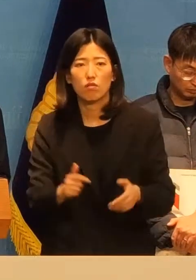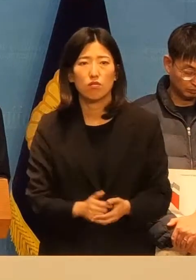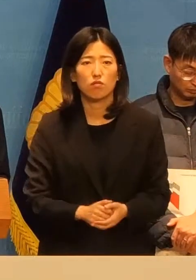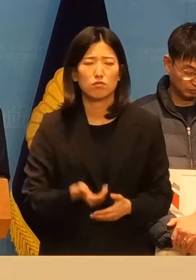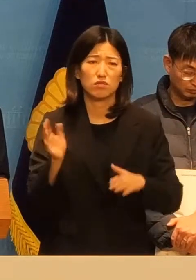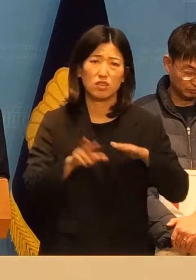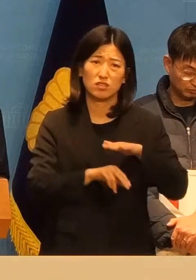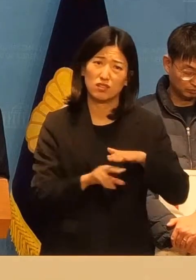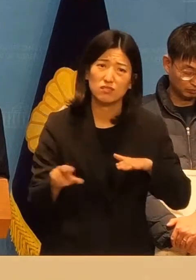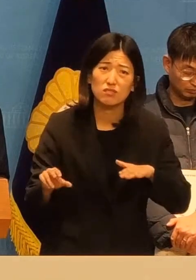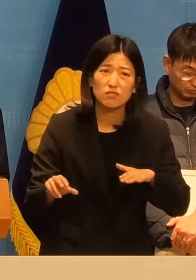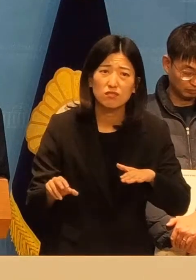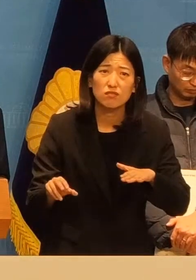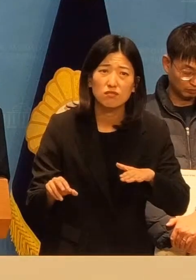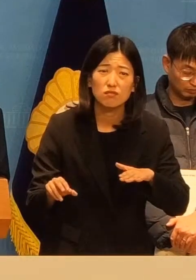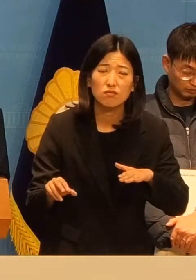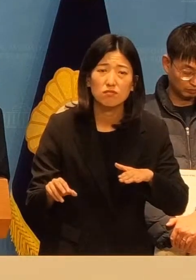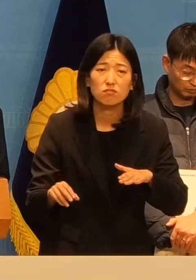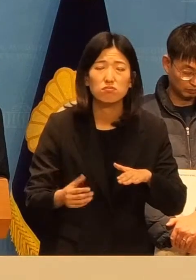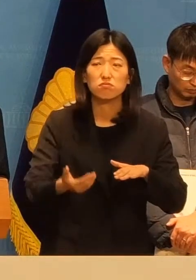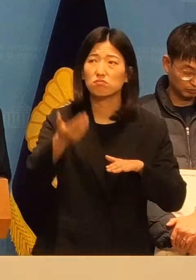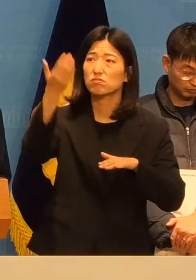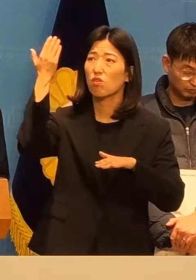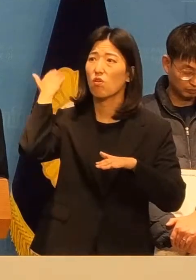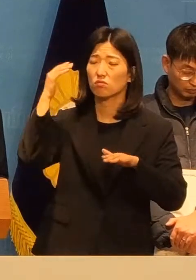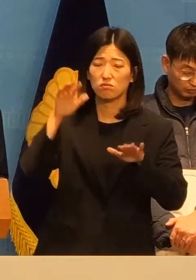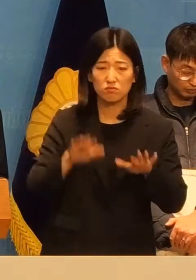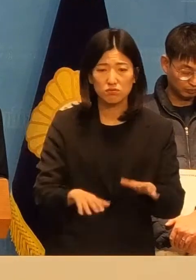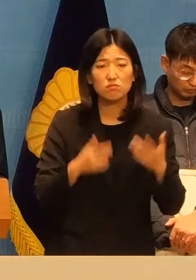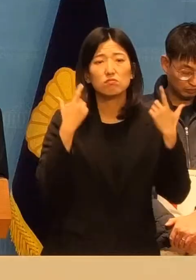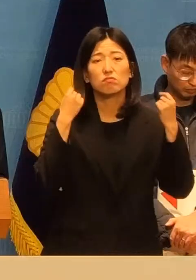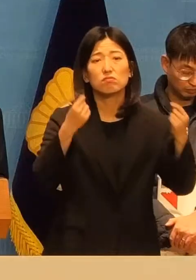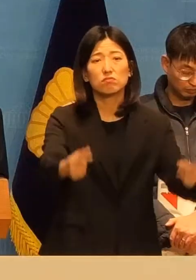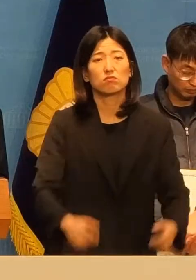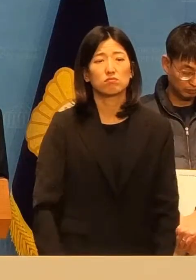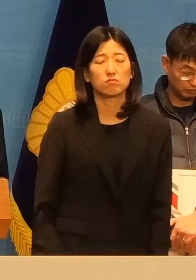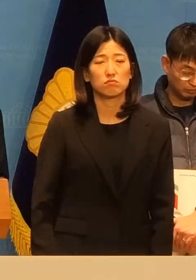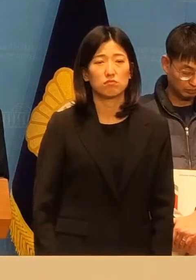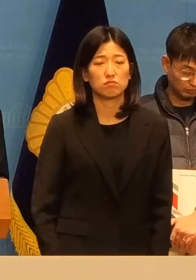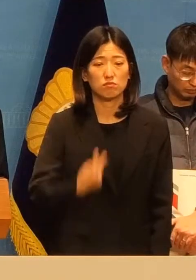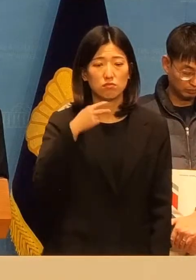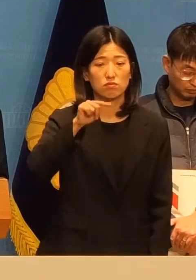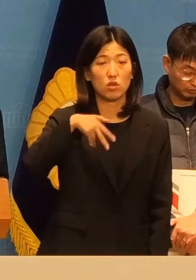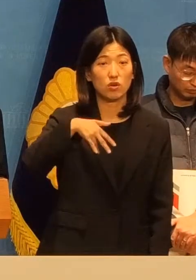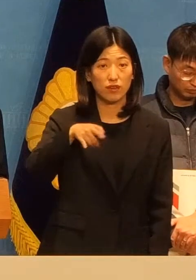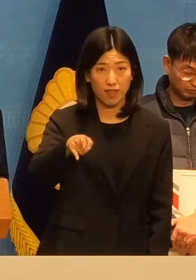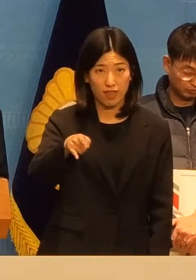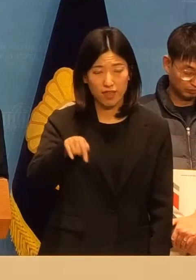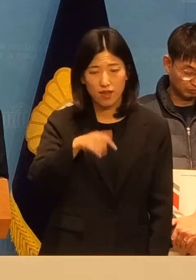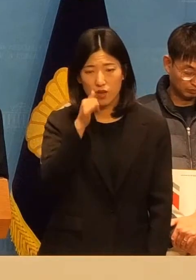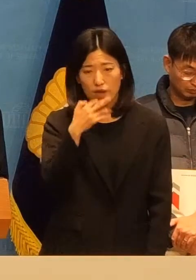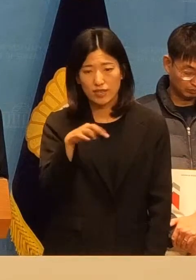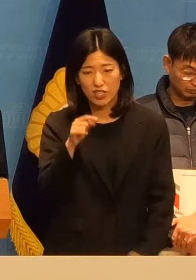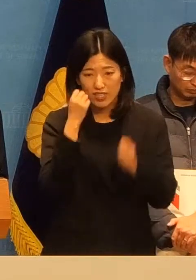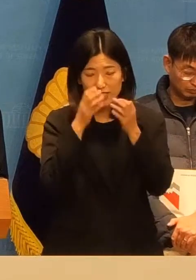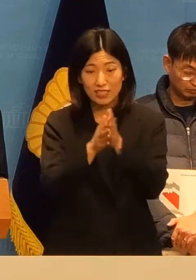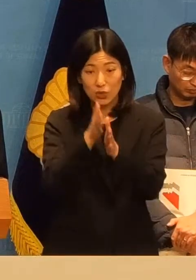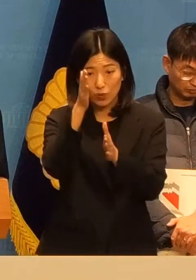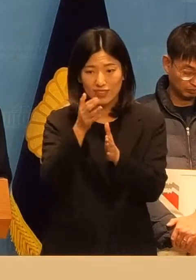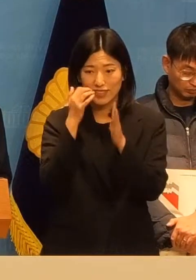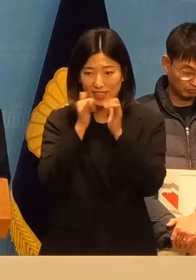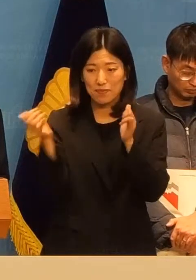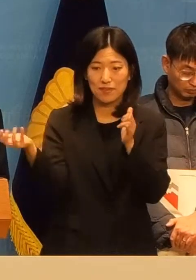운행 횟수는 20년 전과 별반 차이가 없다. 덕계역에 위치한 회천 신도시는 입주가 이어지고